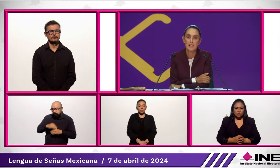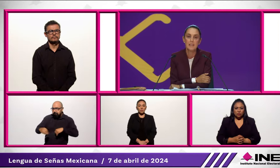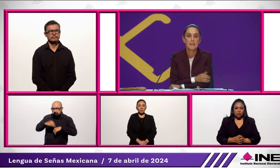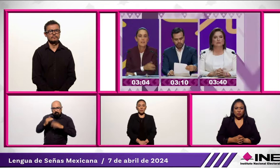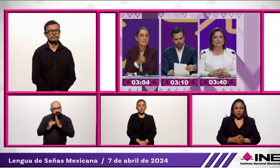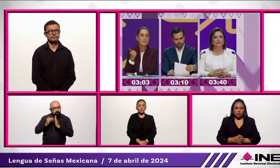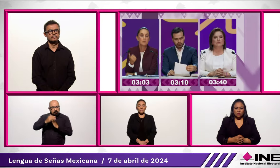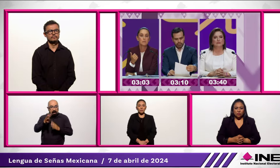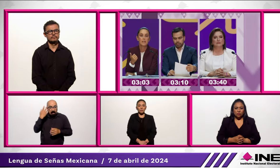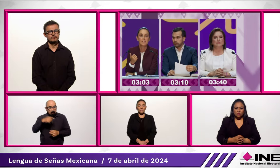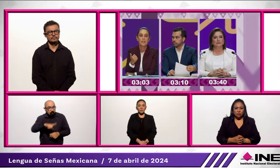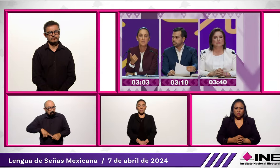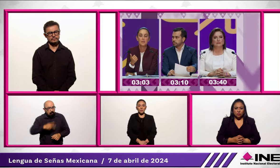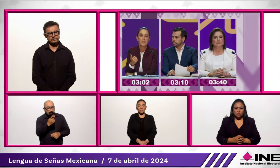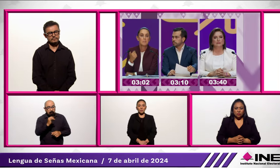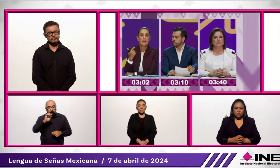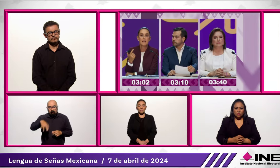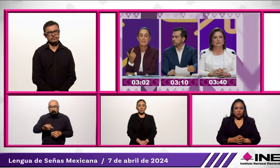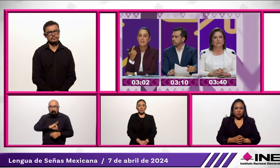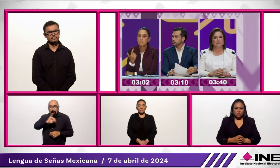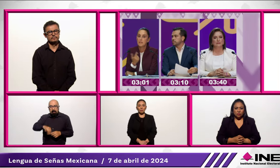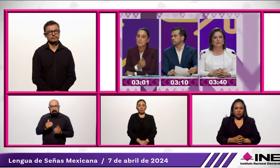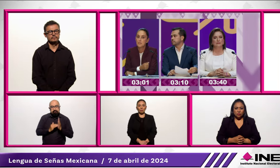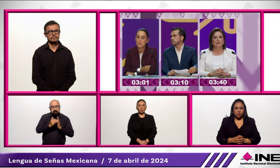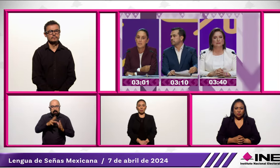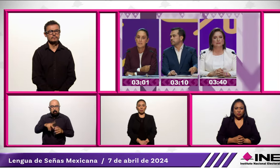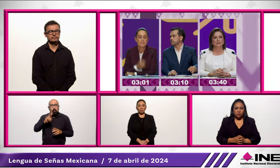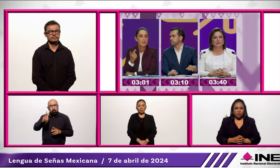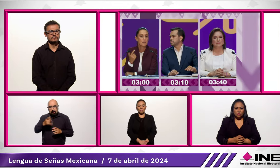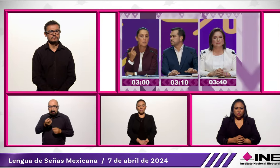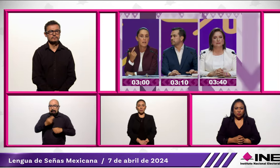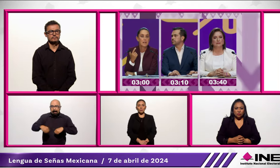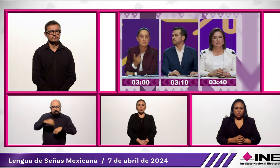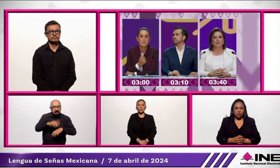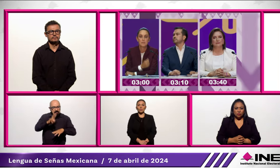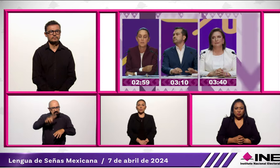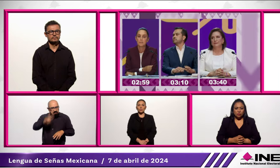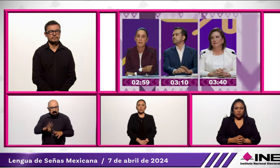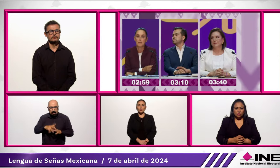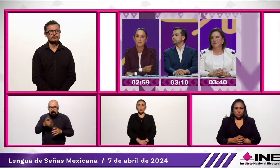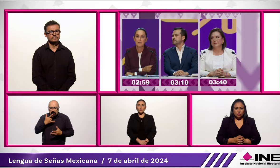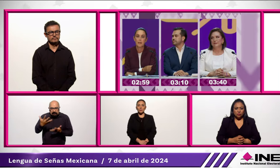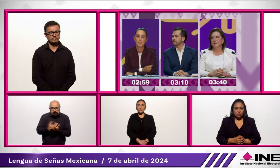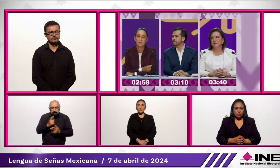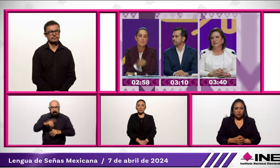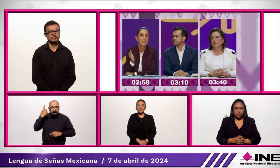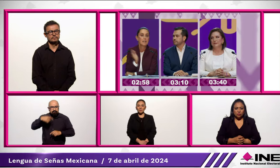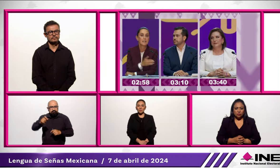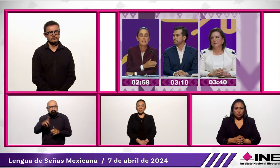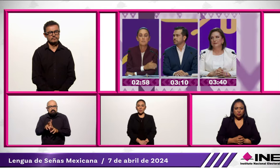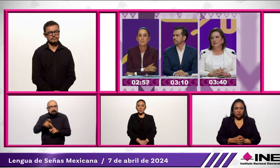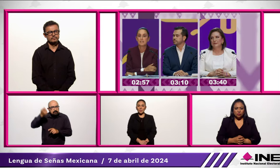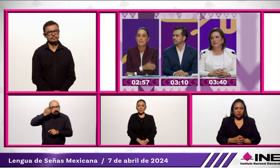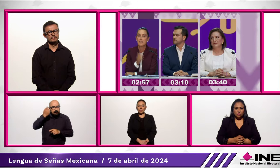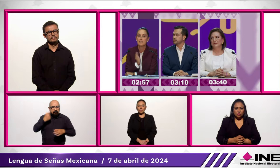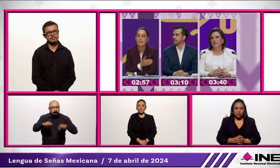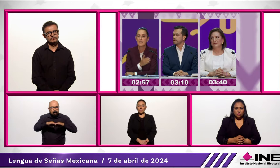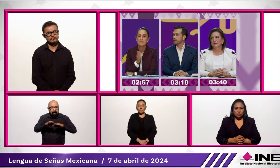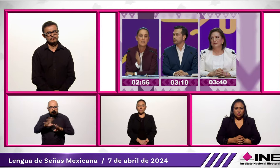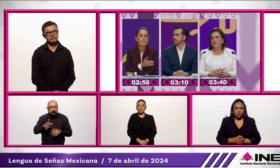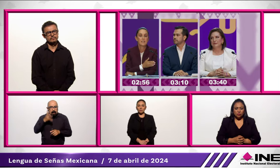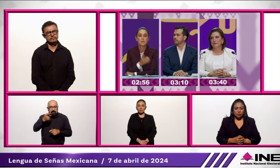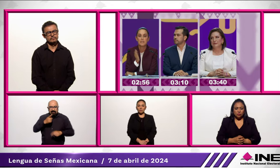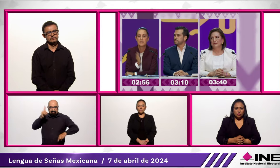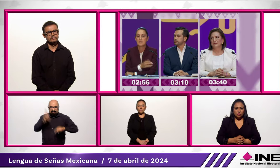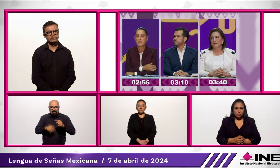del PRIAN. Estamos planteando verdaderas pensiones, que se recuperen las pensiones para los trabajadores y echemos atrás las